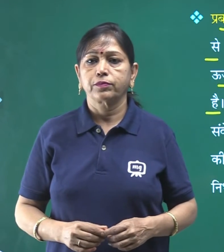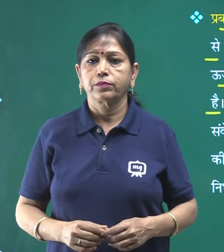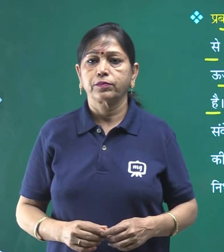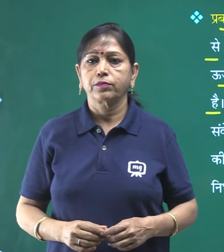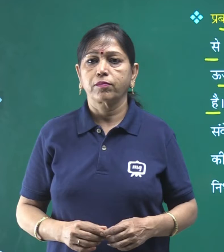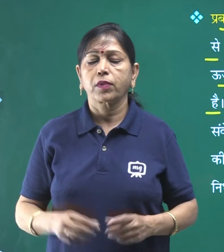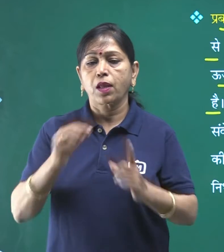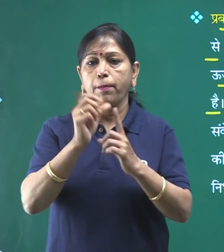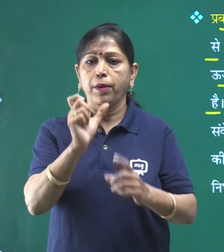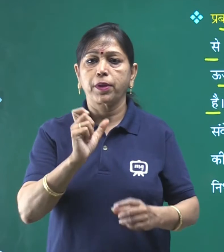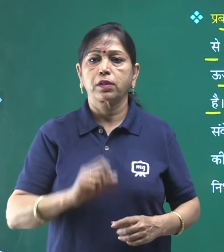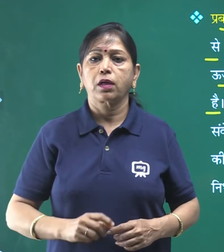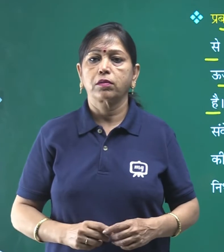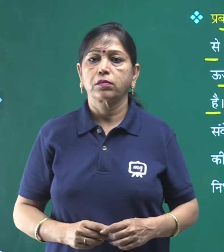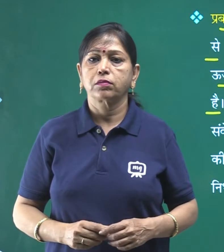प्रबलता